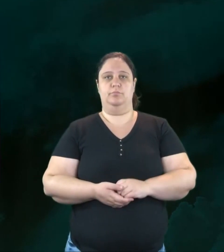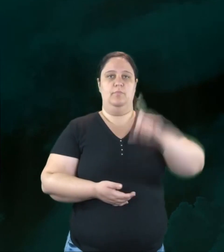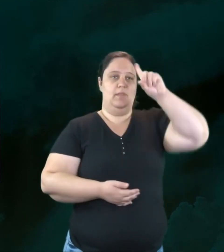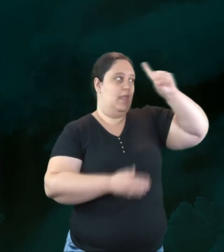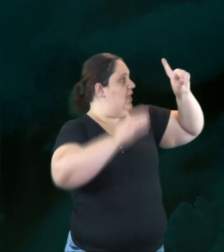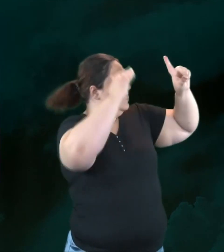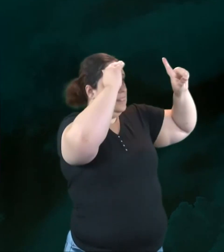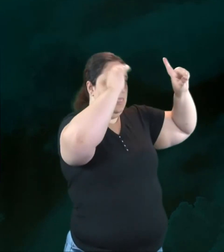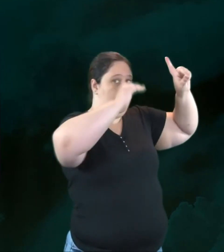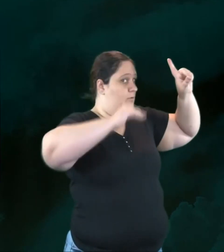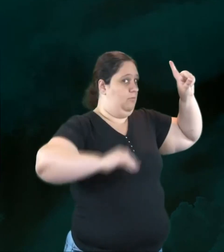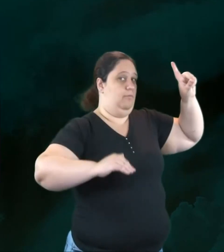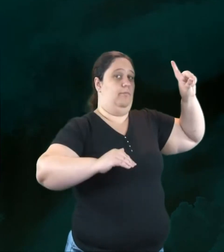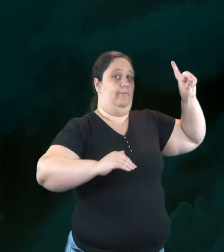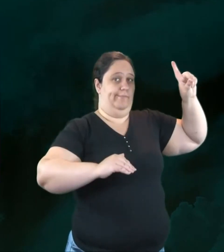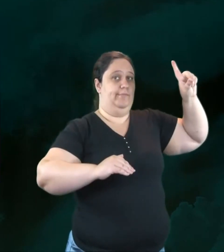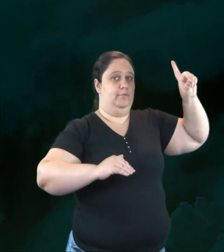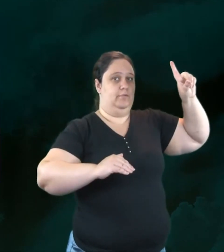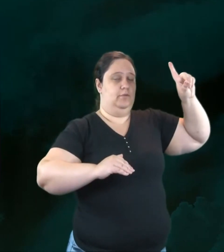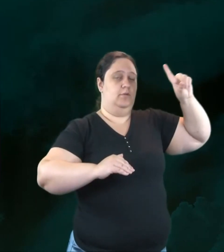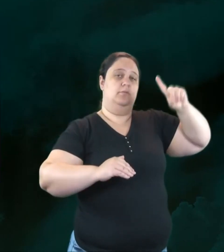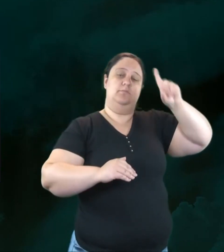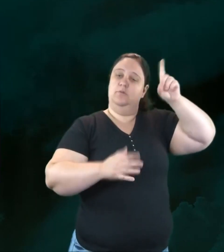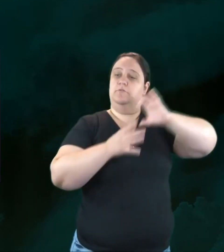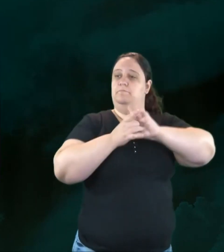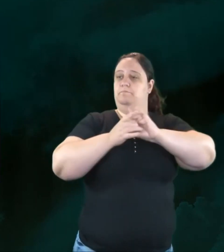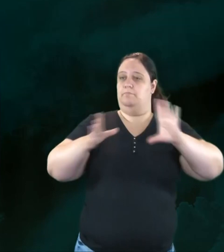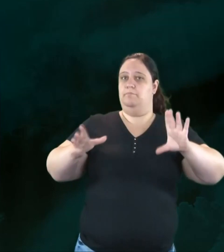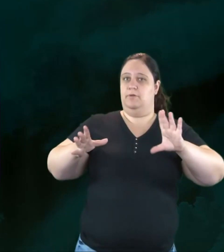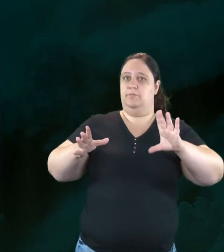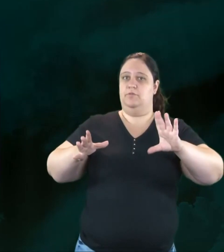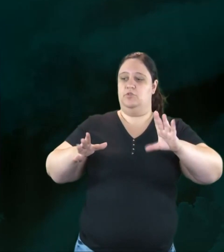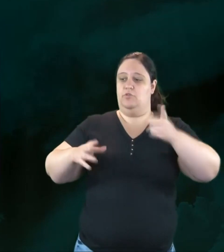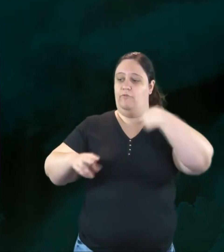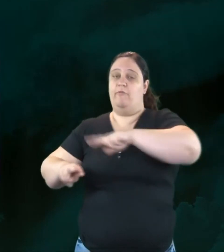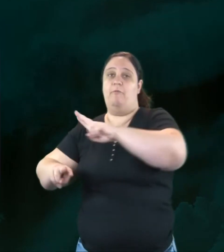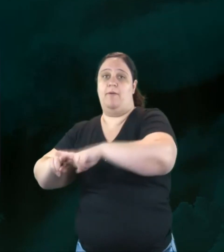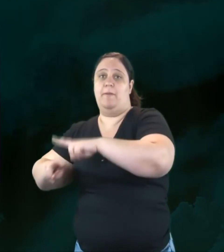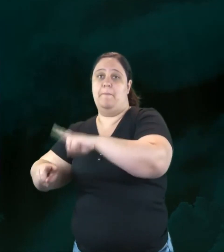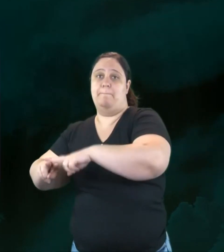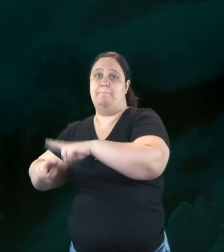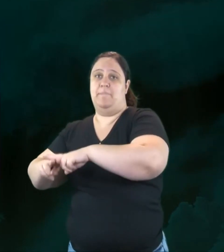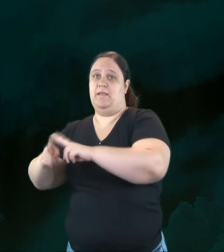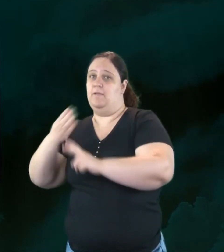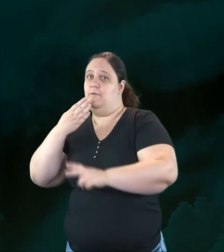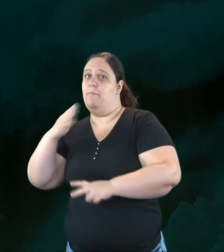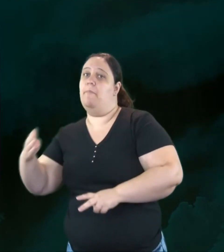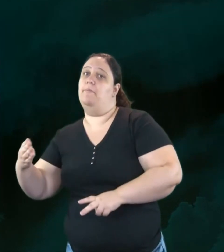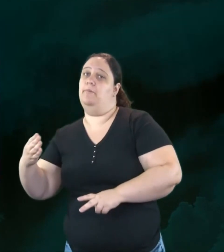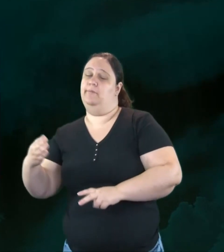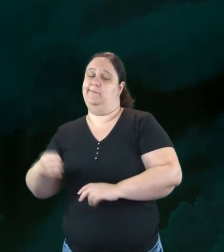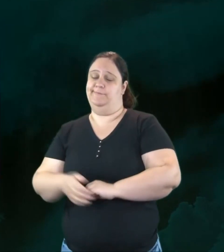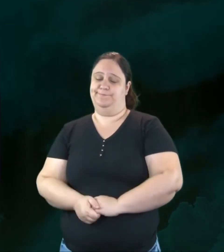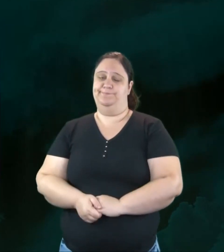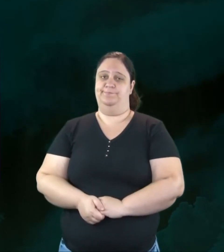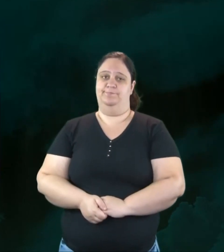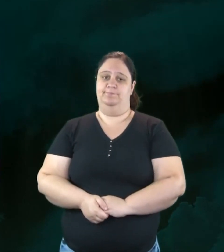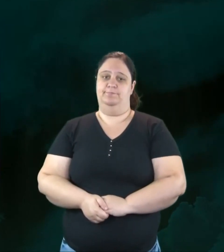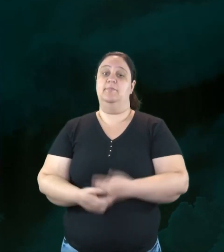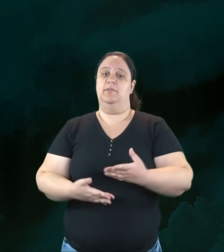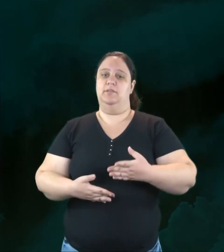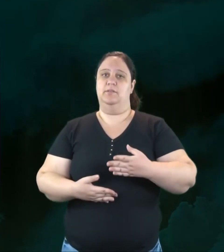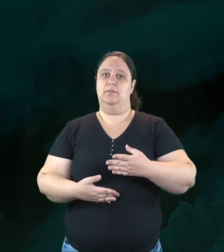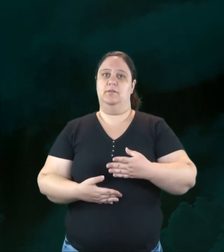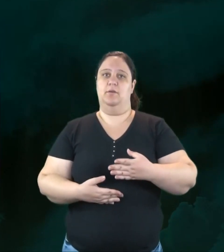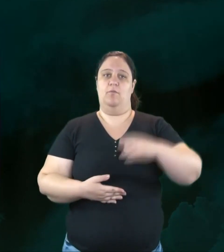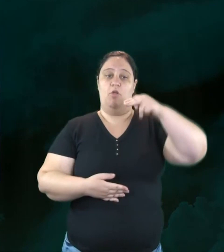Deus, Deus permitiu o cativeiro babilônico. Então, o reino do norte levado em